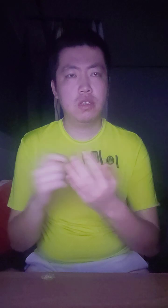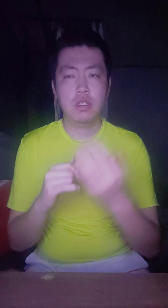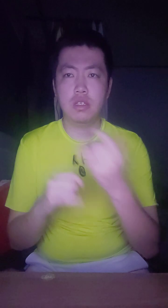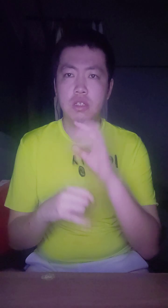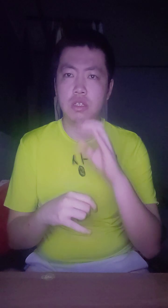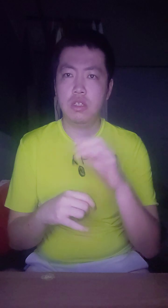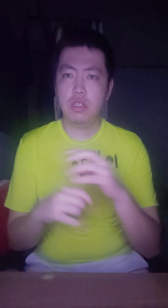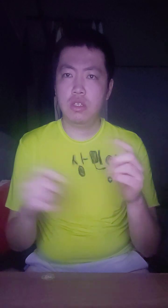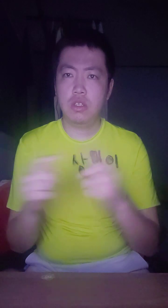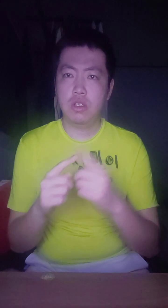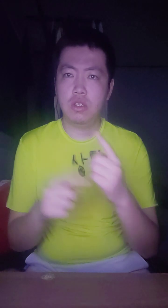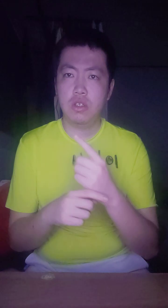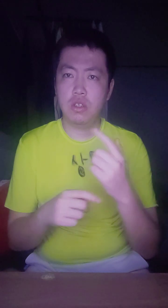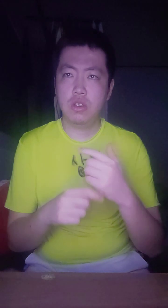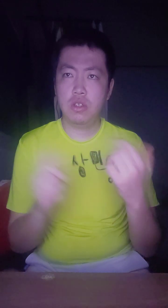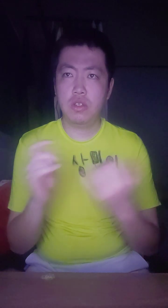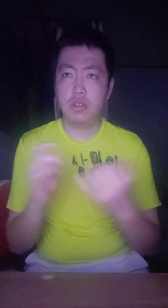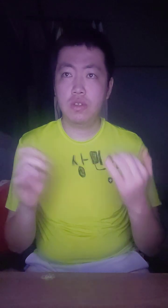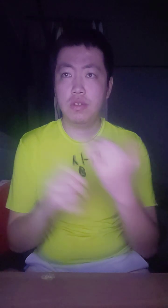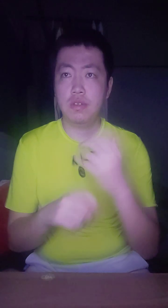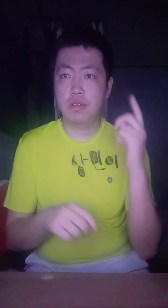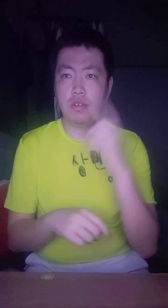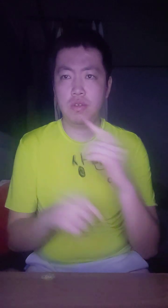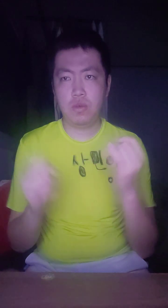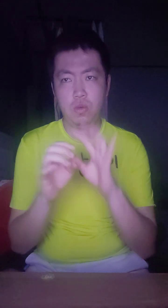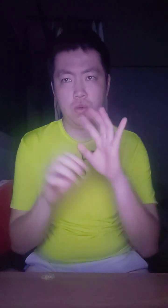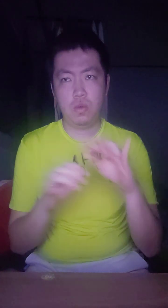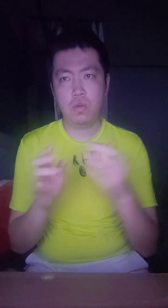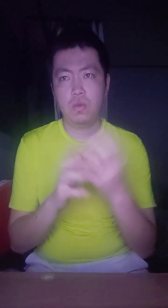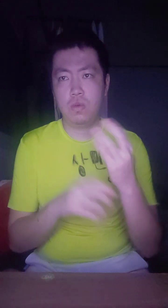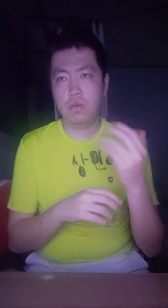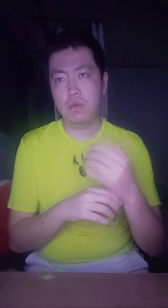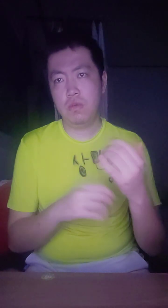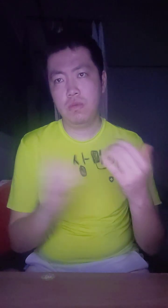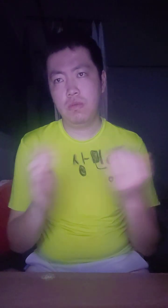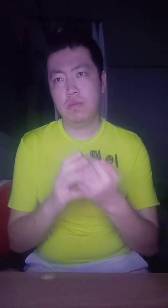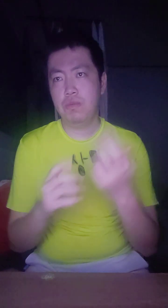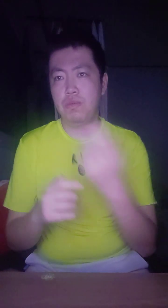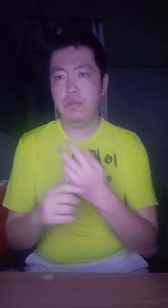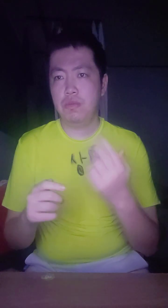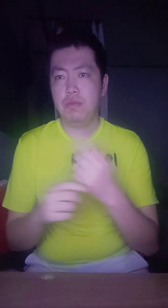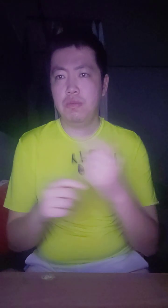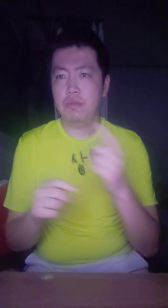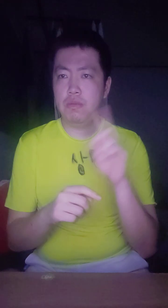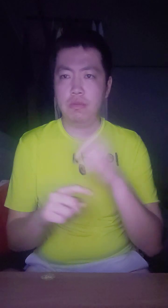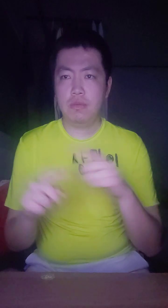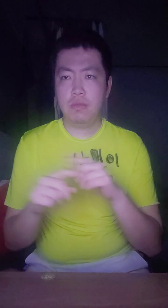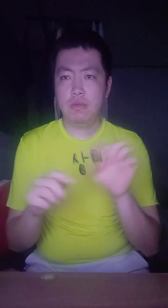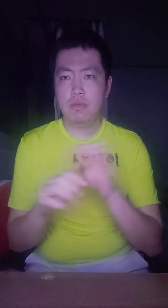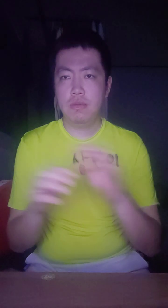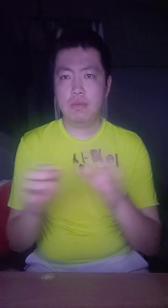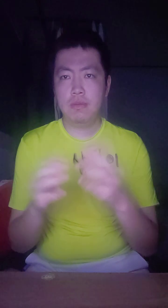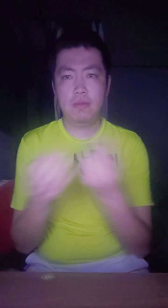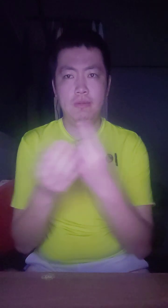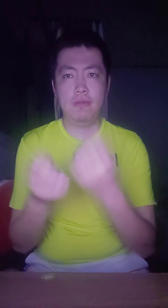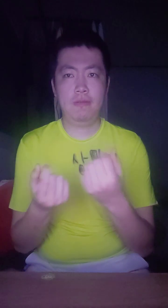화장실은 성범죄에 노출되기 쉬운 남녀 공용이었고 성희롱 예방 교육도 실시되지 않았습니다. 보도에 강서영 기자입니다.